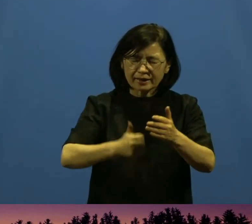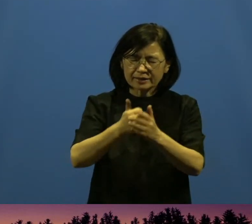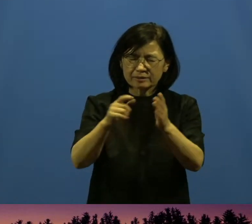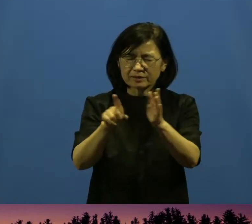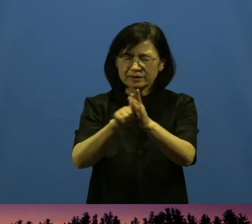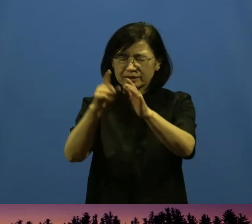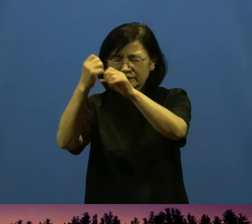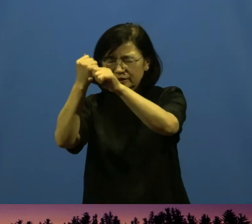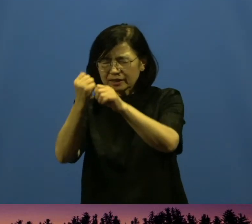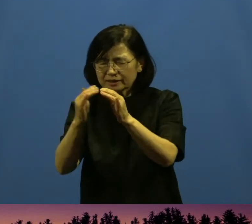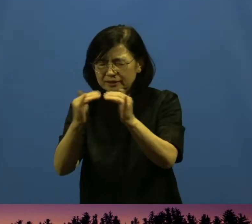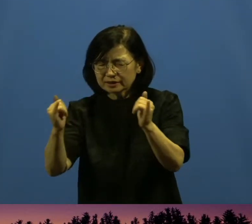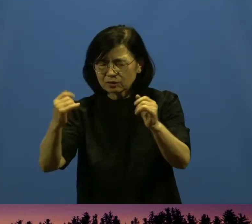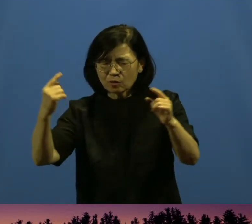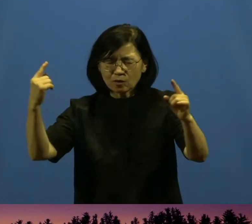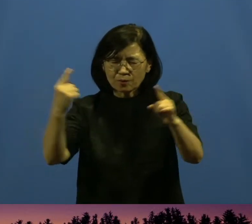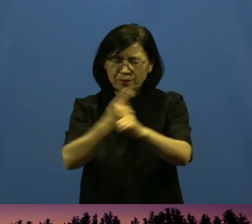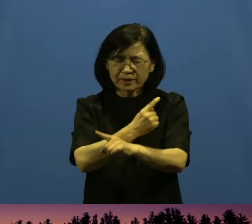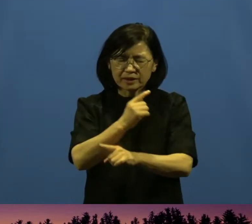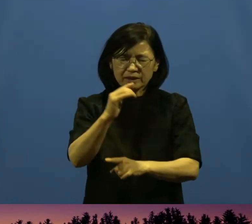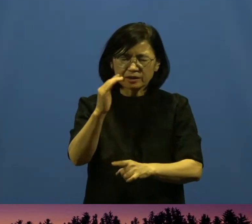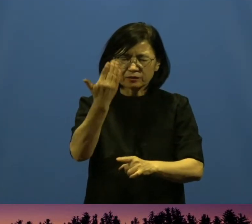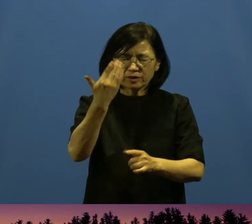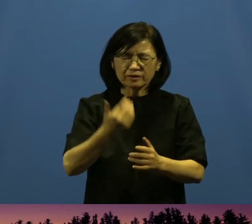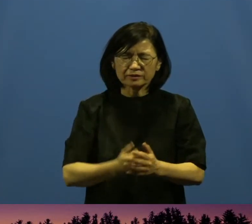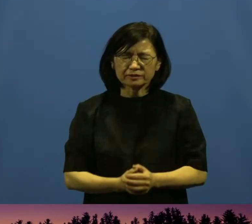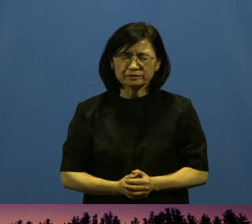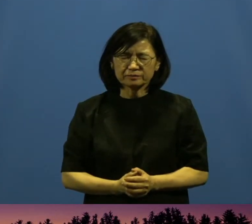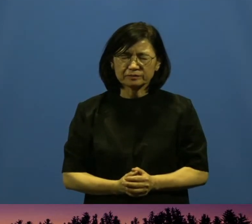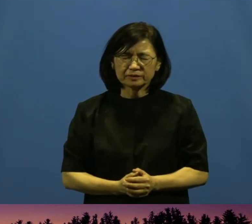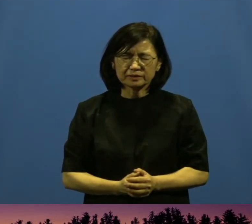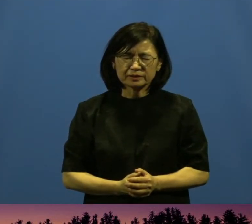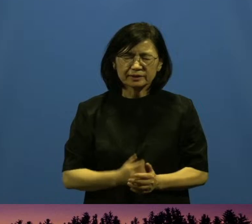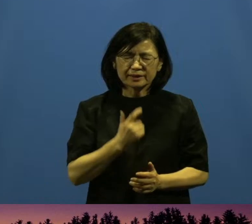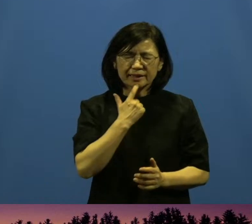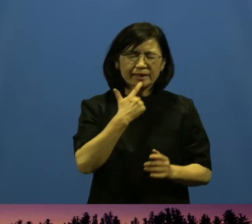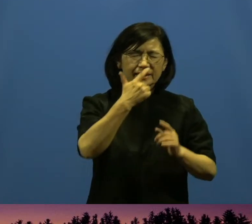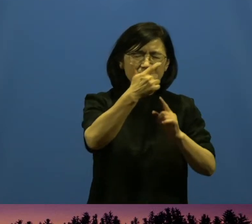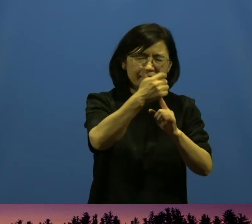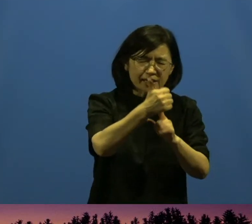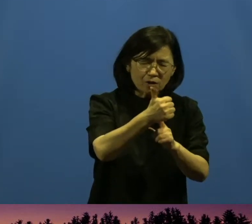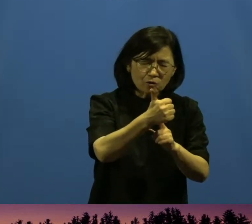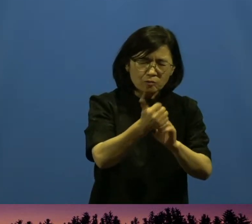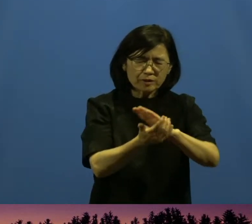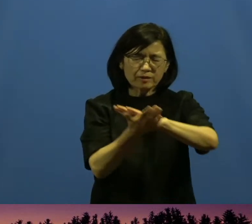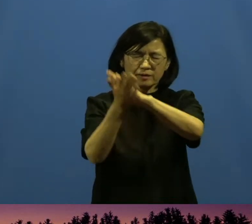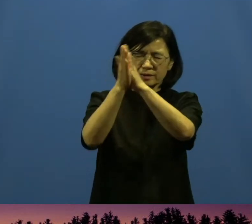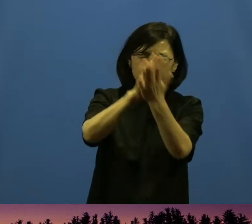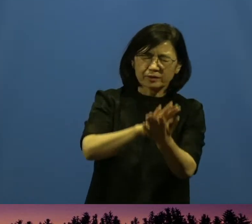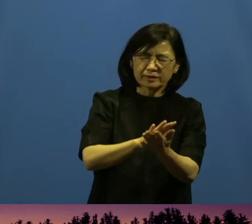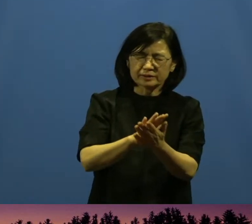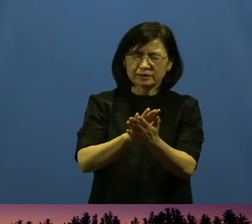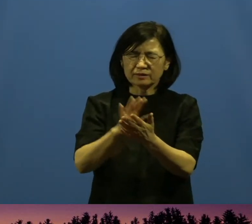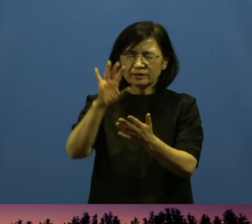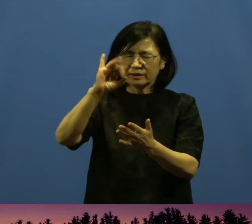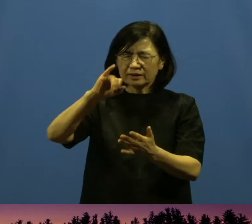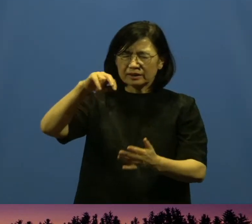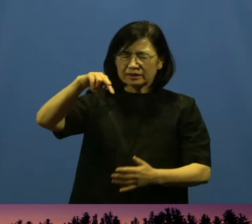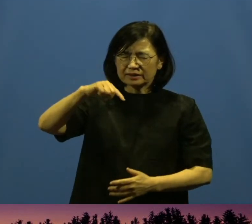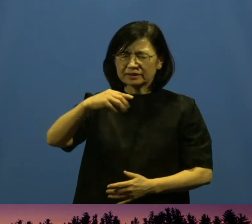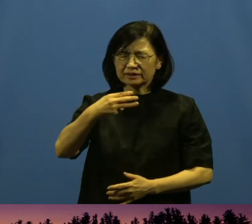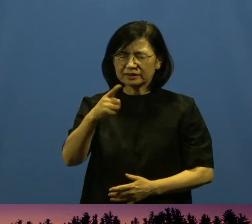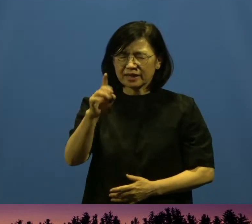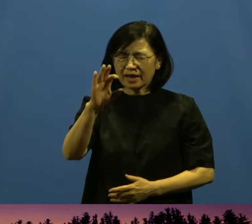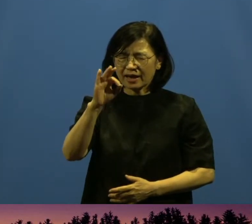거예요. 여러분, 우리가 야곱에서 이스라엘로 변해야 돼요. 야곱으로 살아간 건 너무 위험한 거예요. 근데